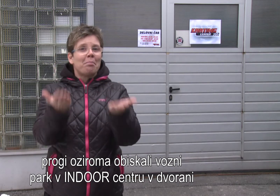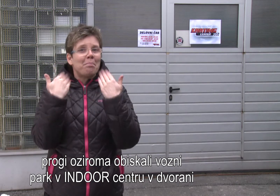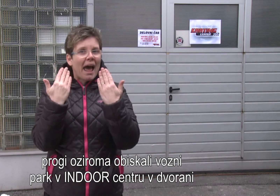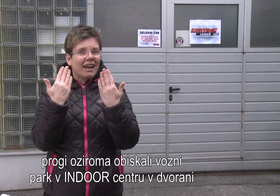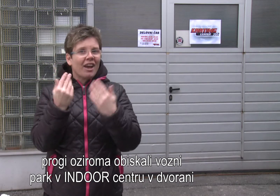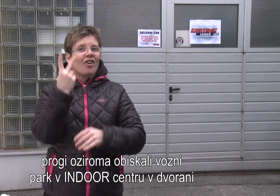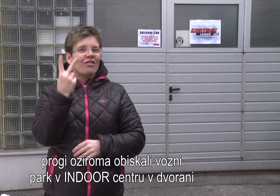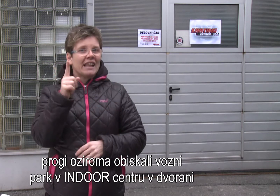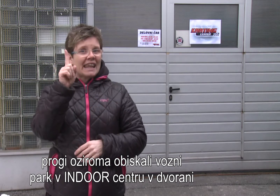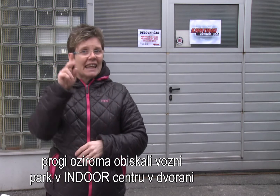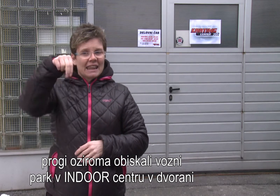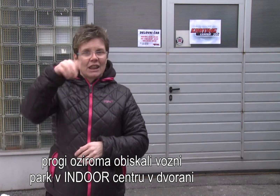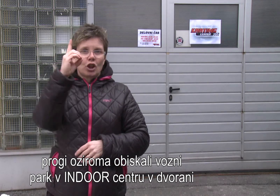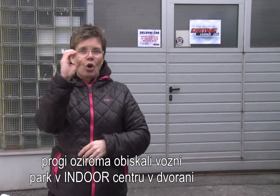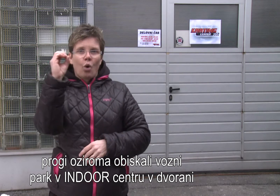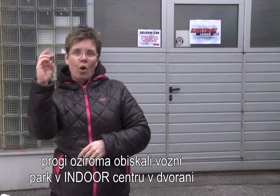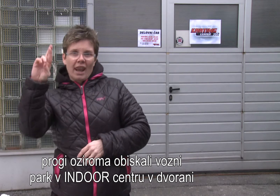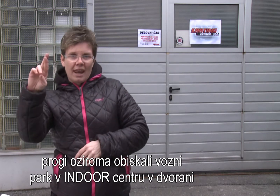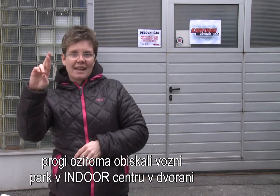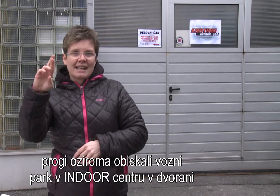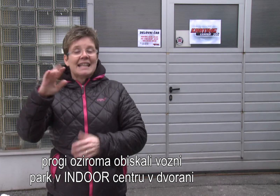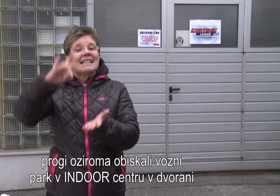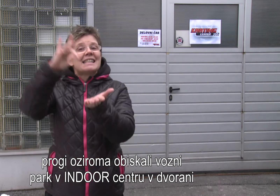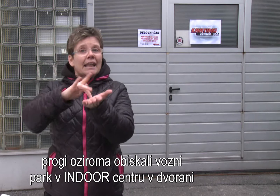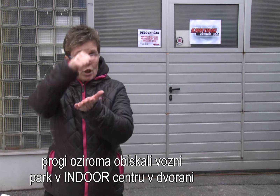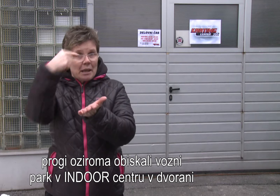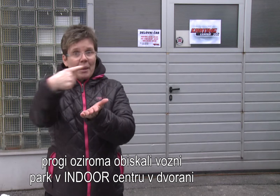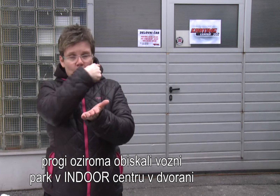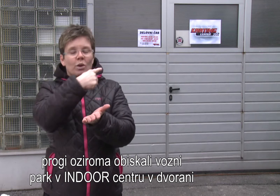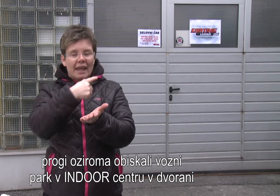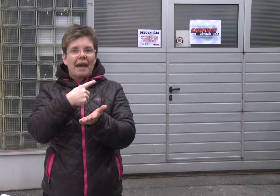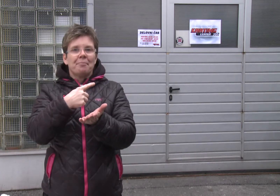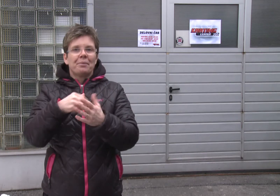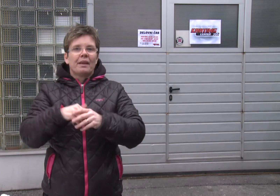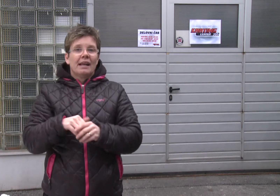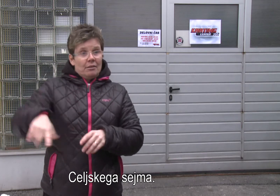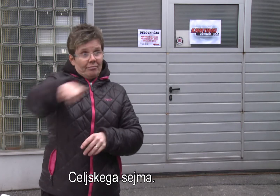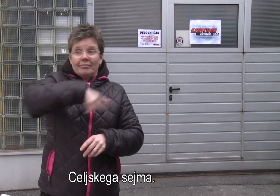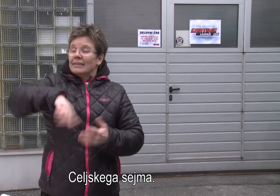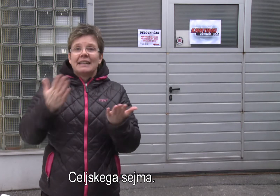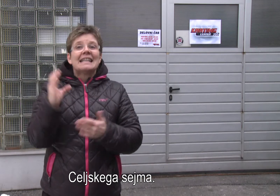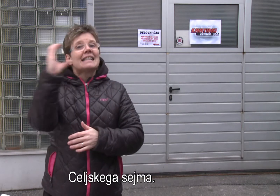Mój park. Dover. Teatru Fedorynia.